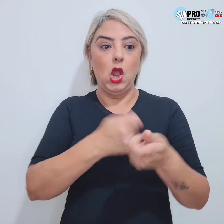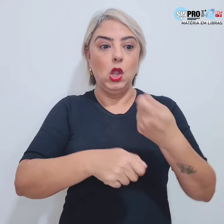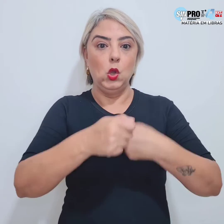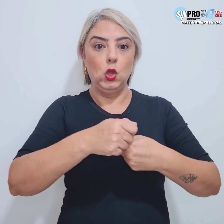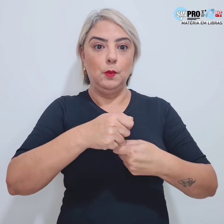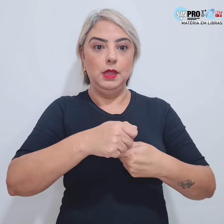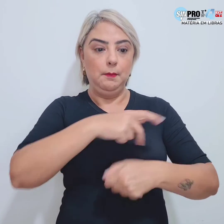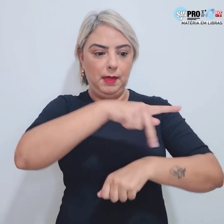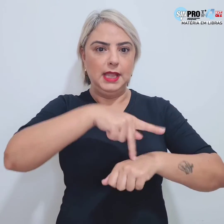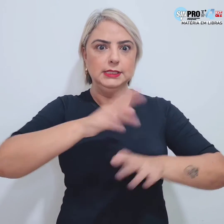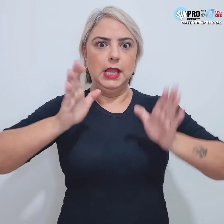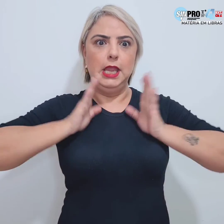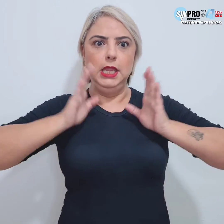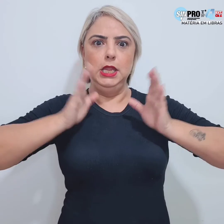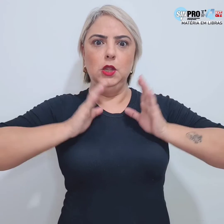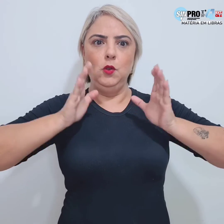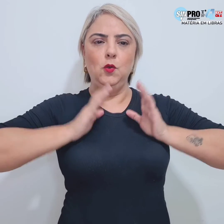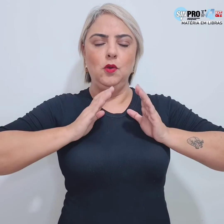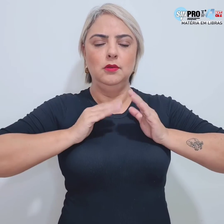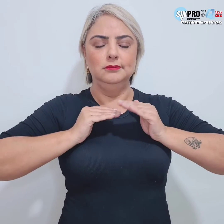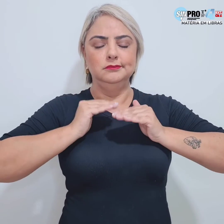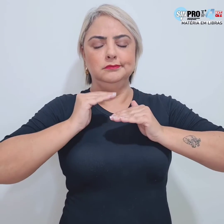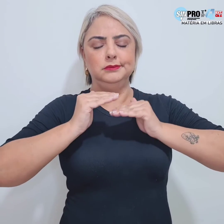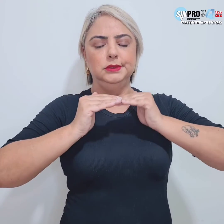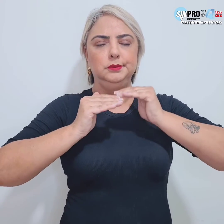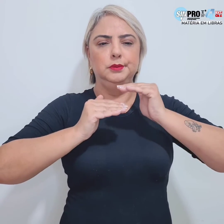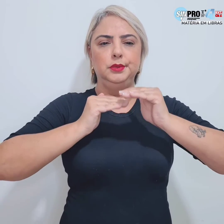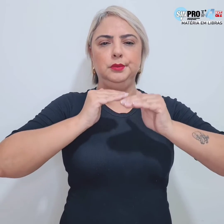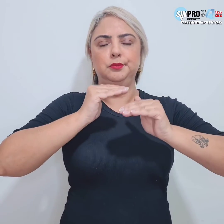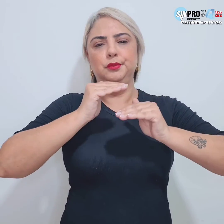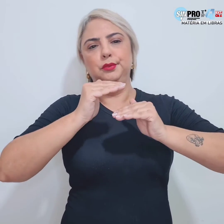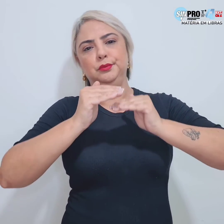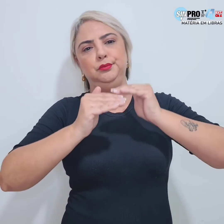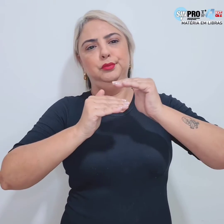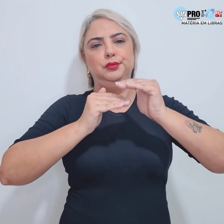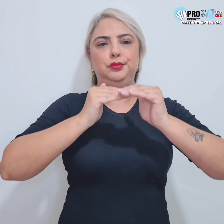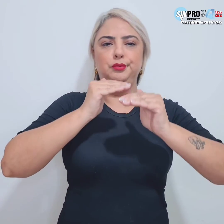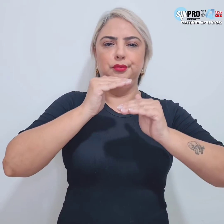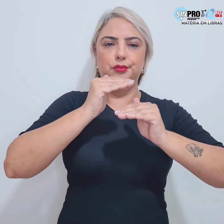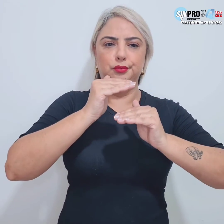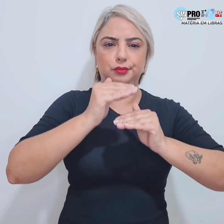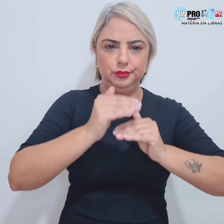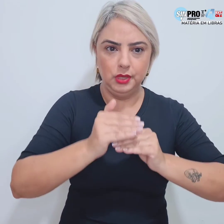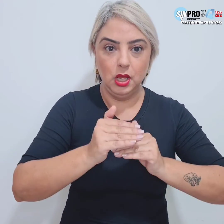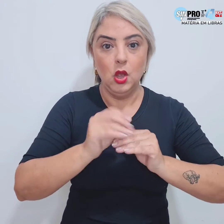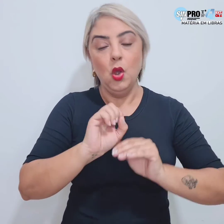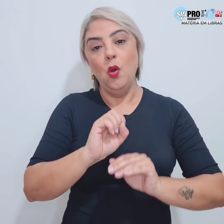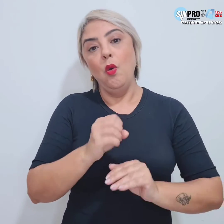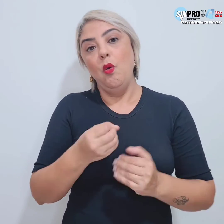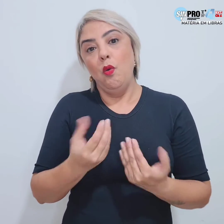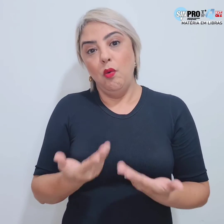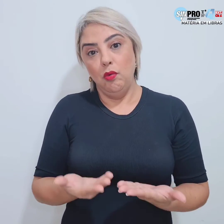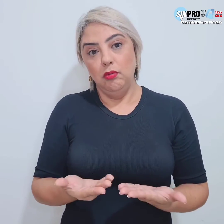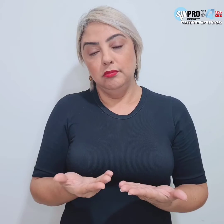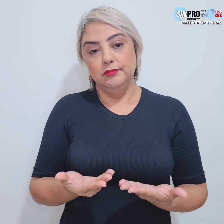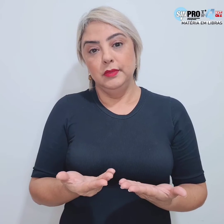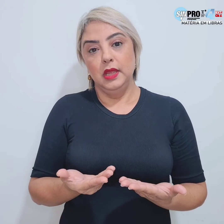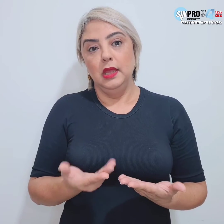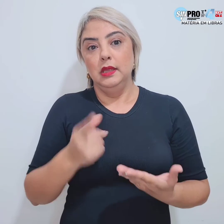mundiais crescem pouco, ou estão desacelerando, ou ainda estão em recessão.